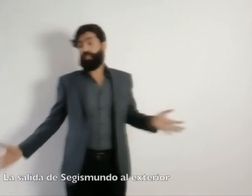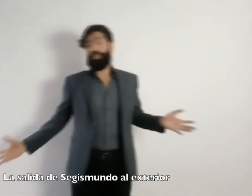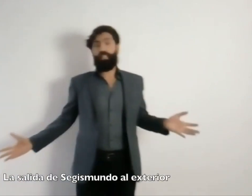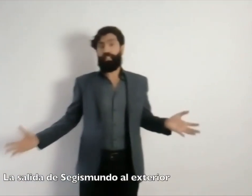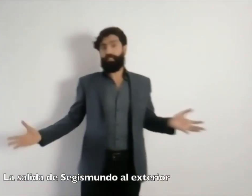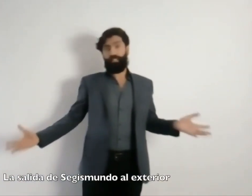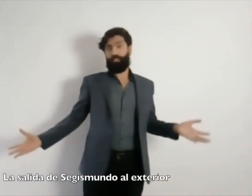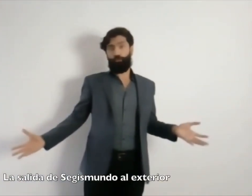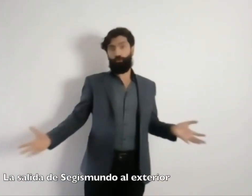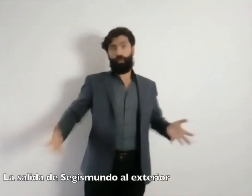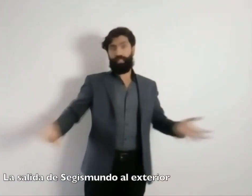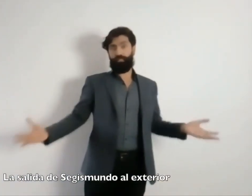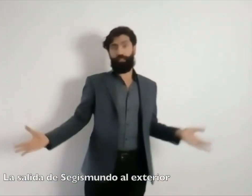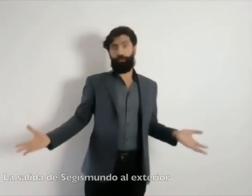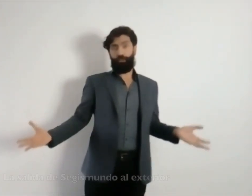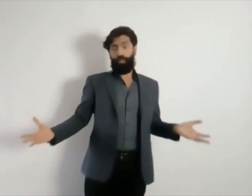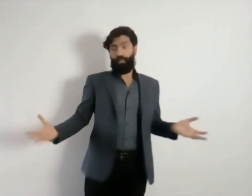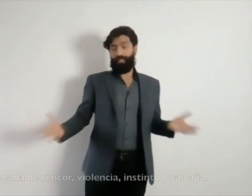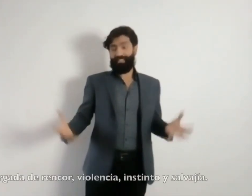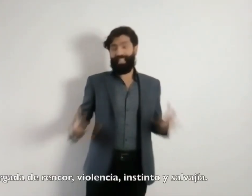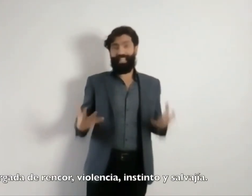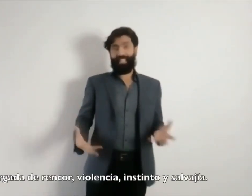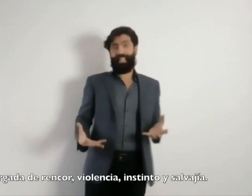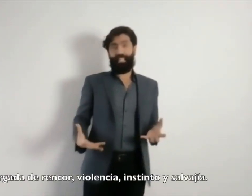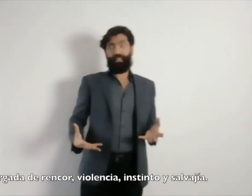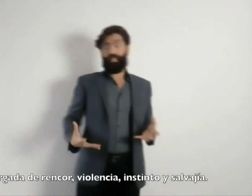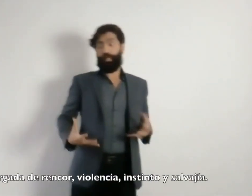salida de Segismundo al exterior está cargada de